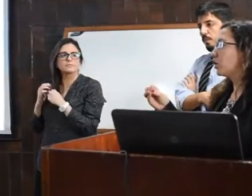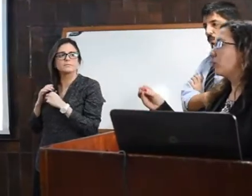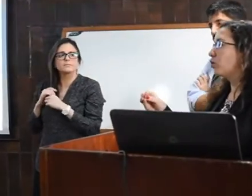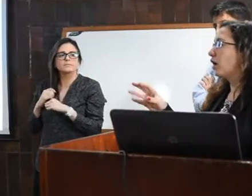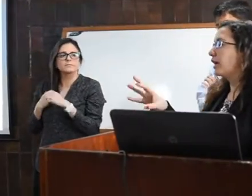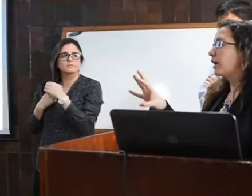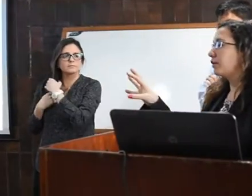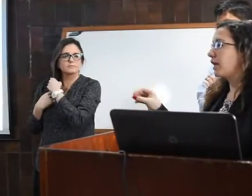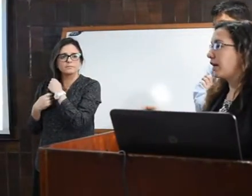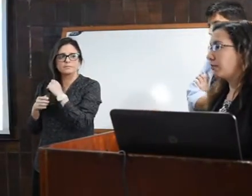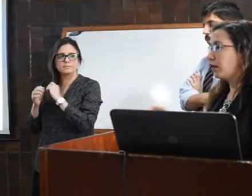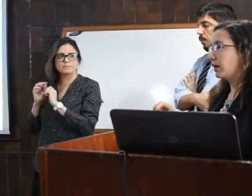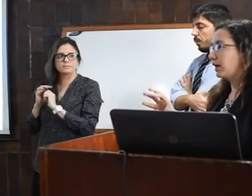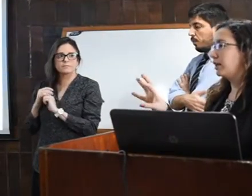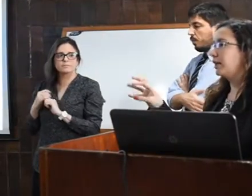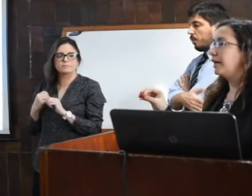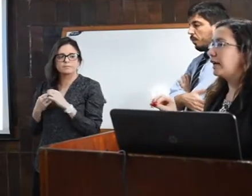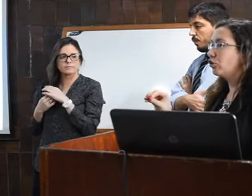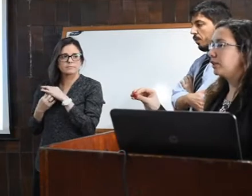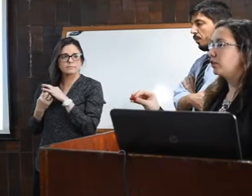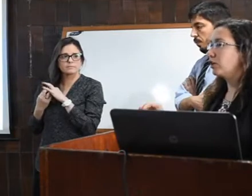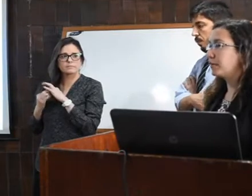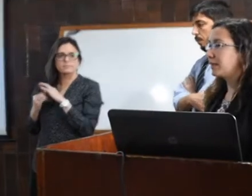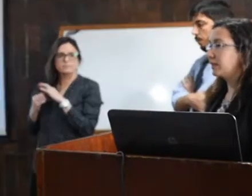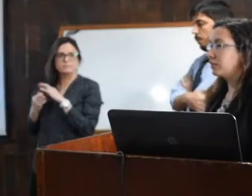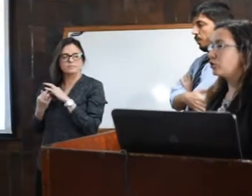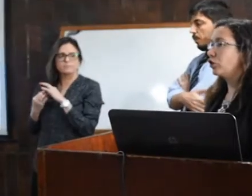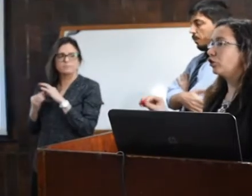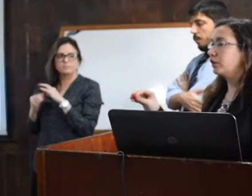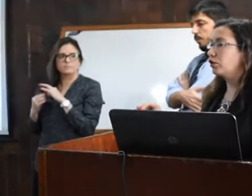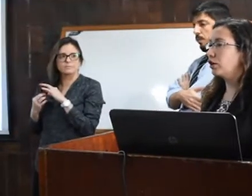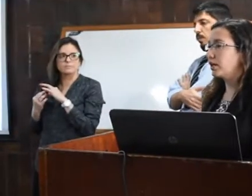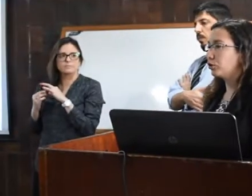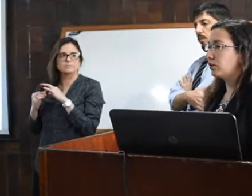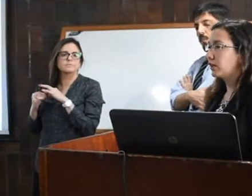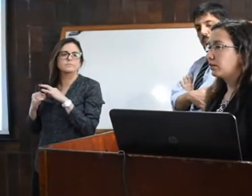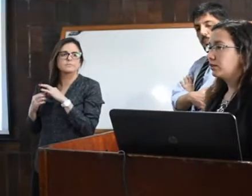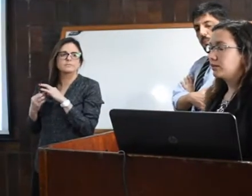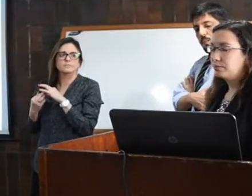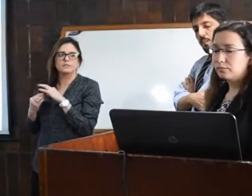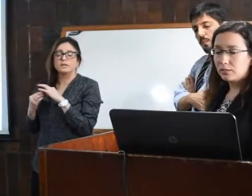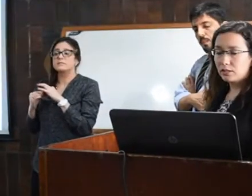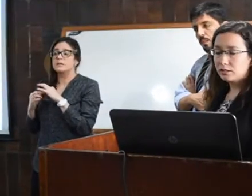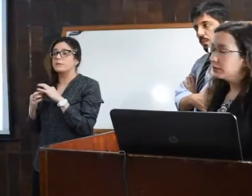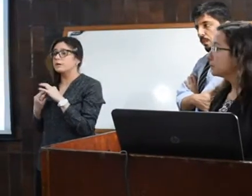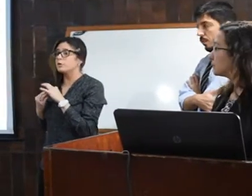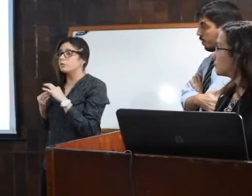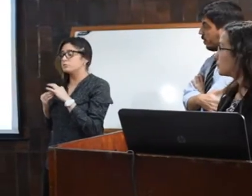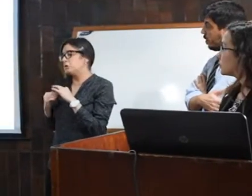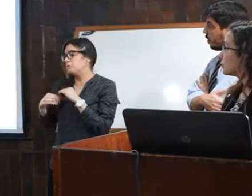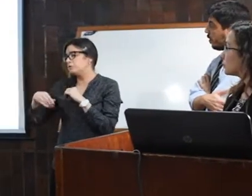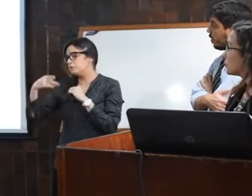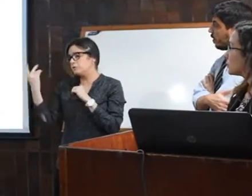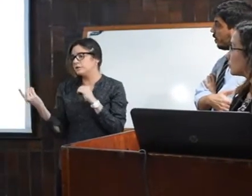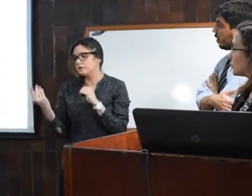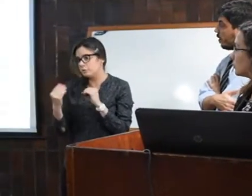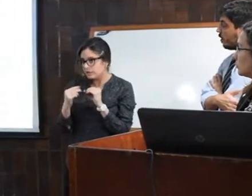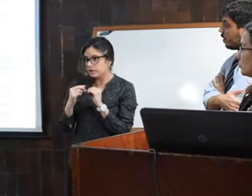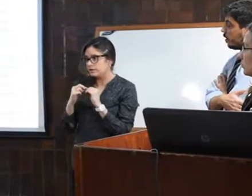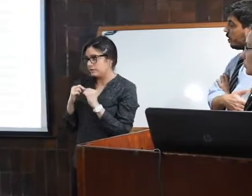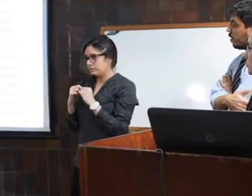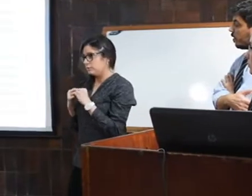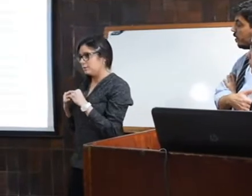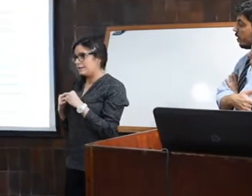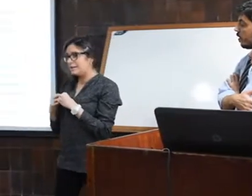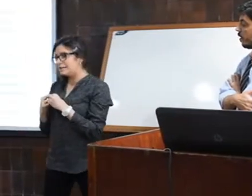que tiene que ver como a página alarma acabe hay algo que tengo que prestar atención o que tengo que reportar por ejemplo cuando nuestra